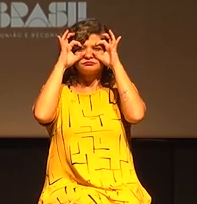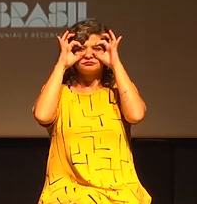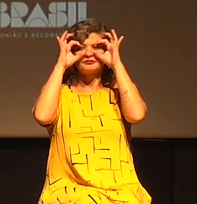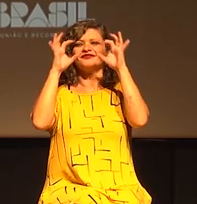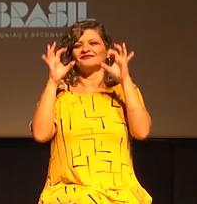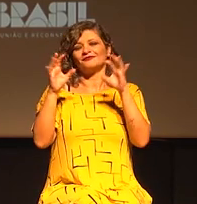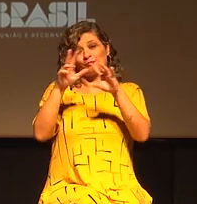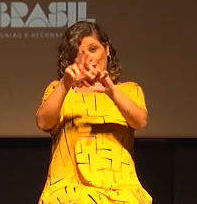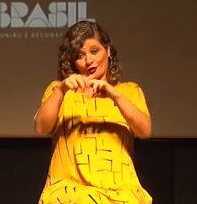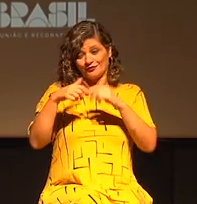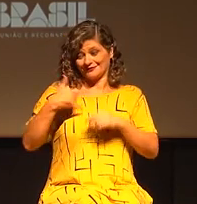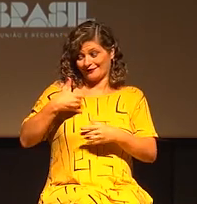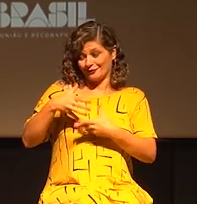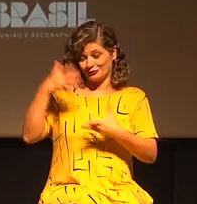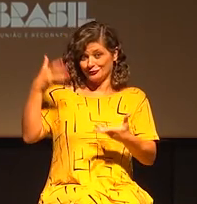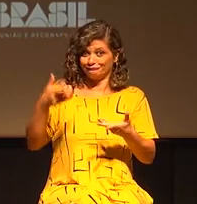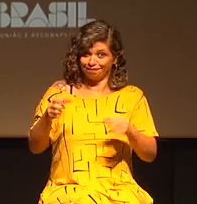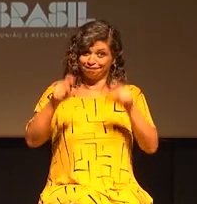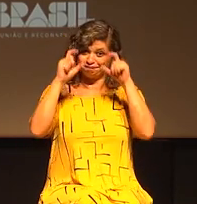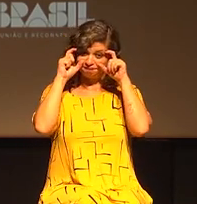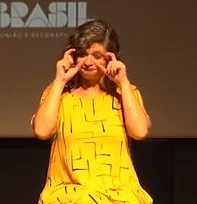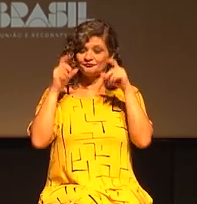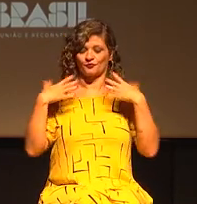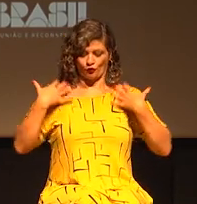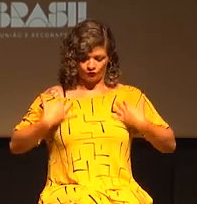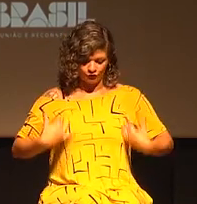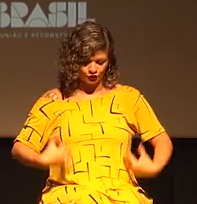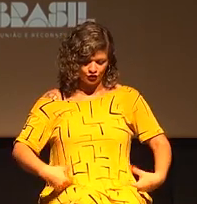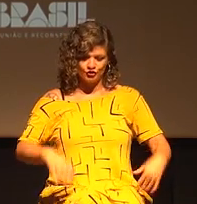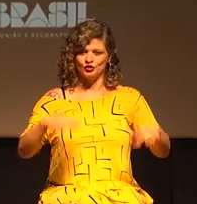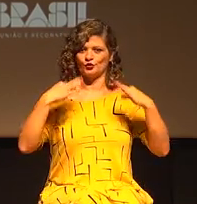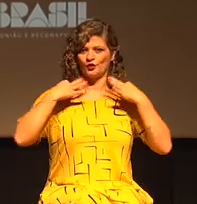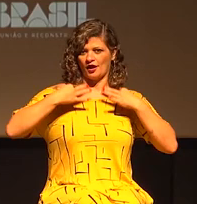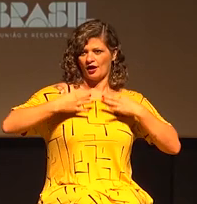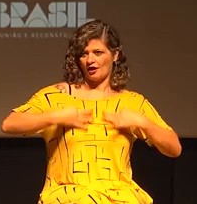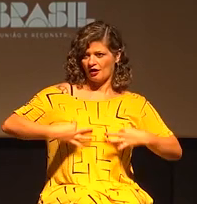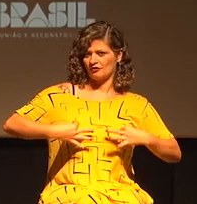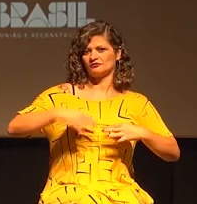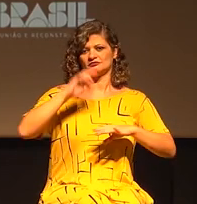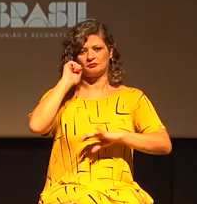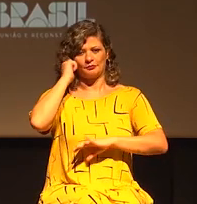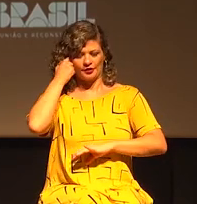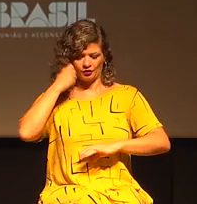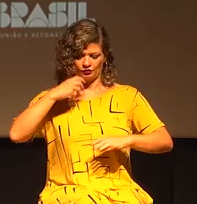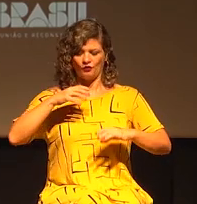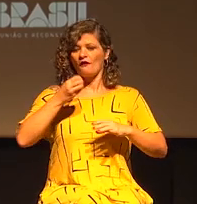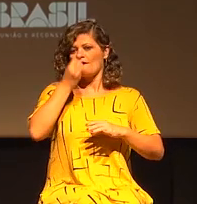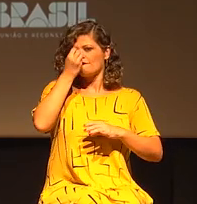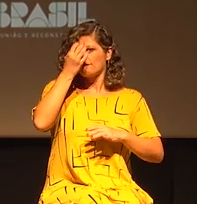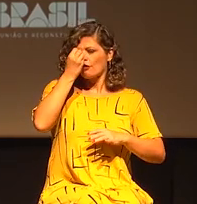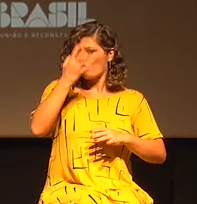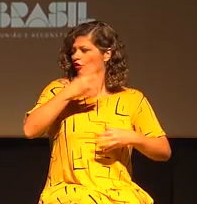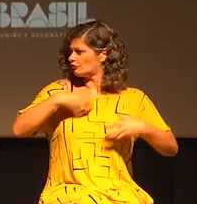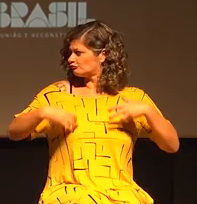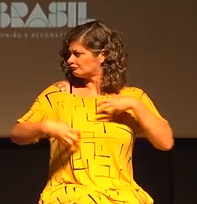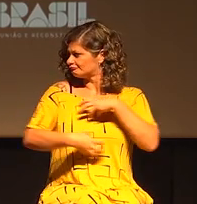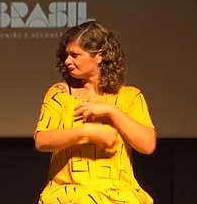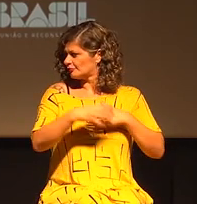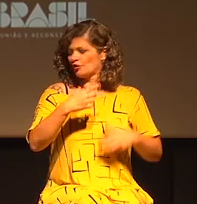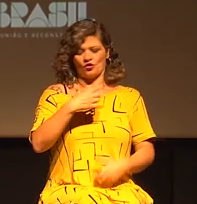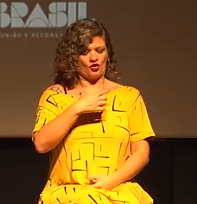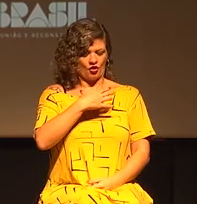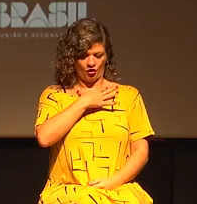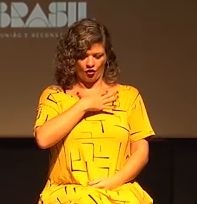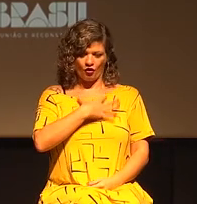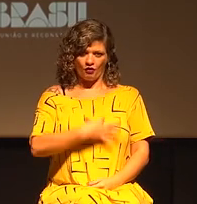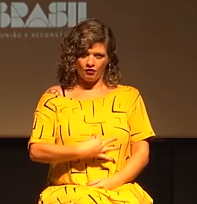conquista da idade to um vestido de alça de fundo preto com umas flores coloridas em cima e um colar com